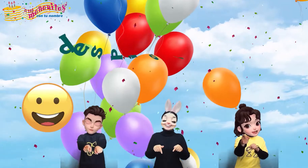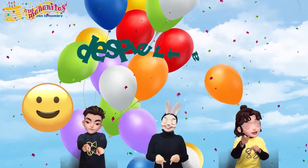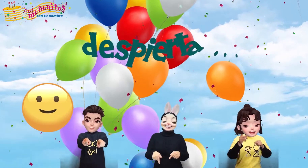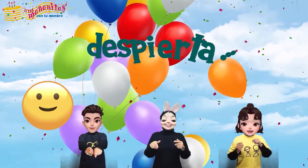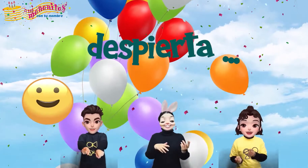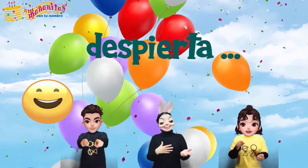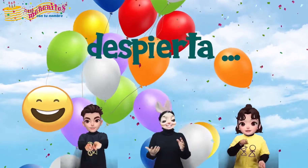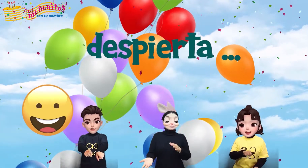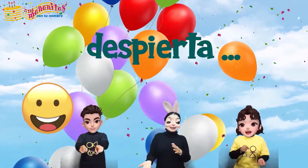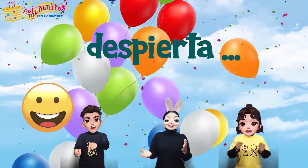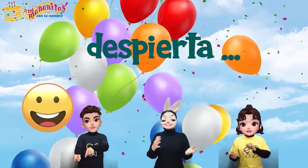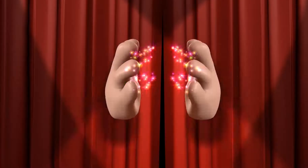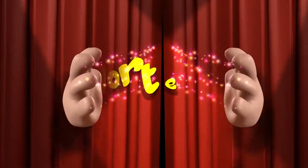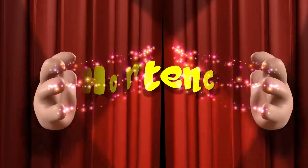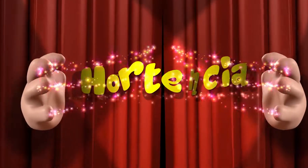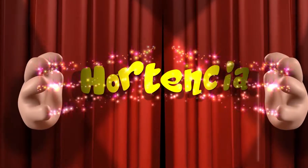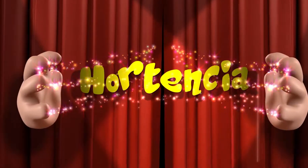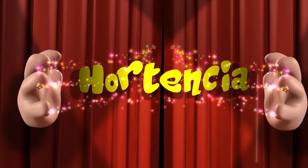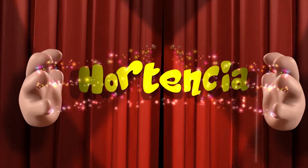de